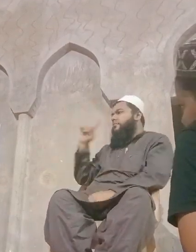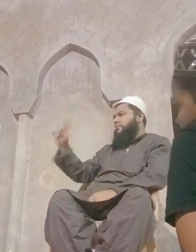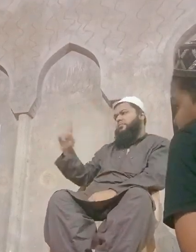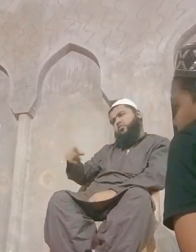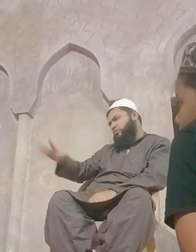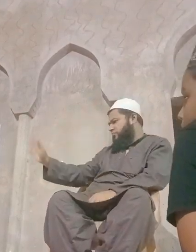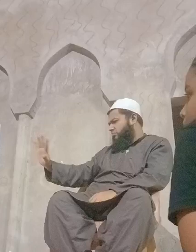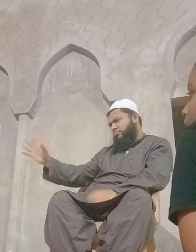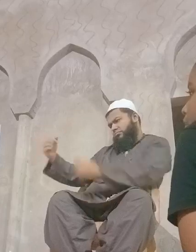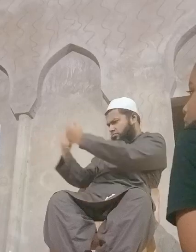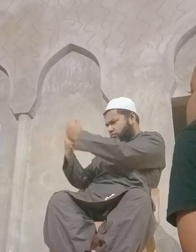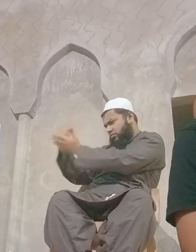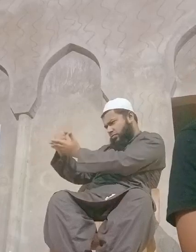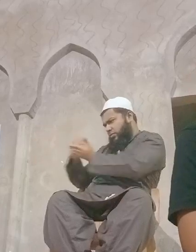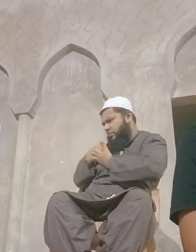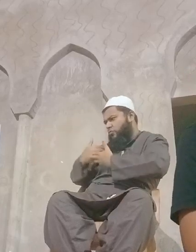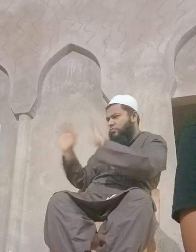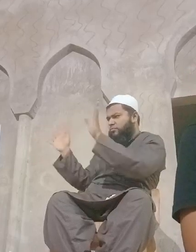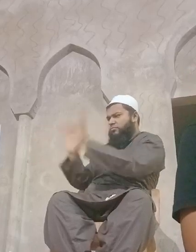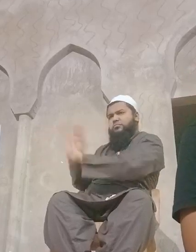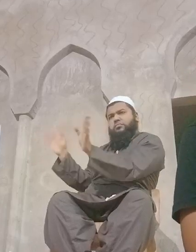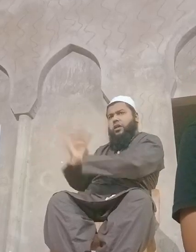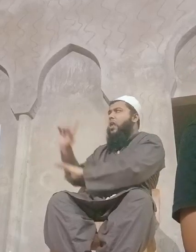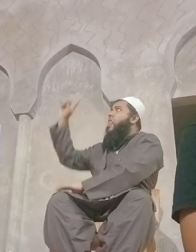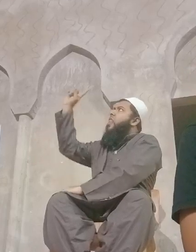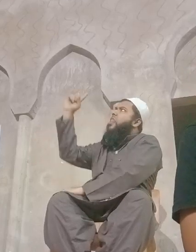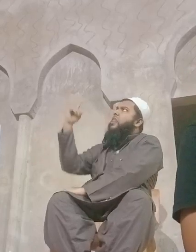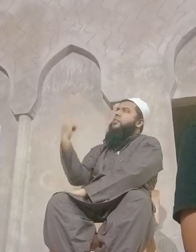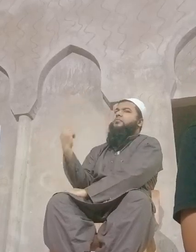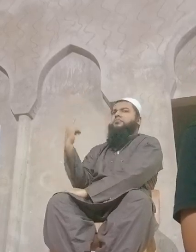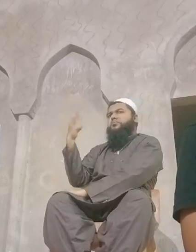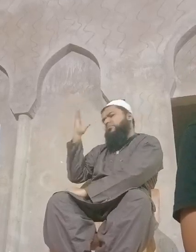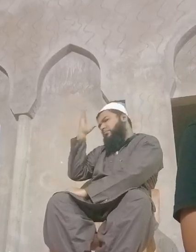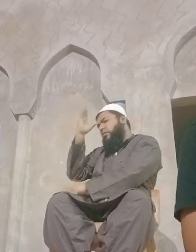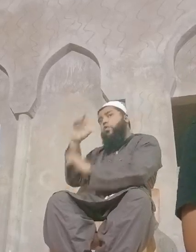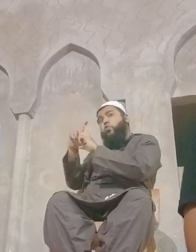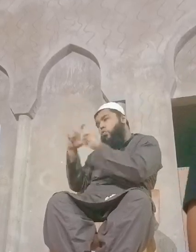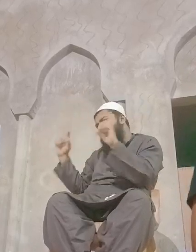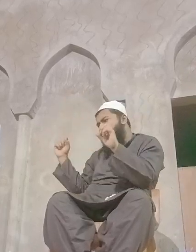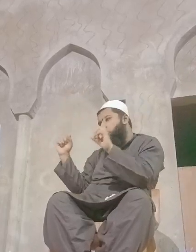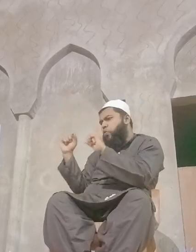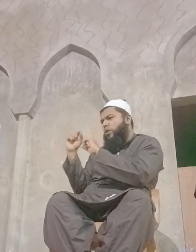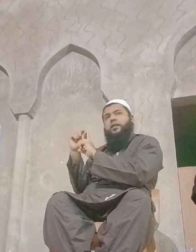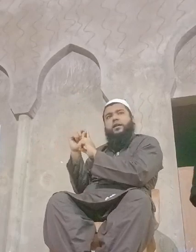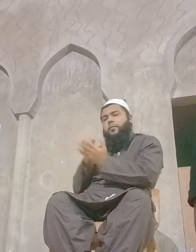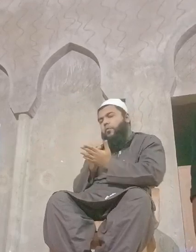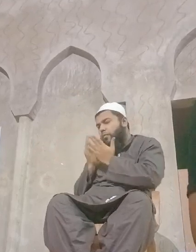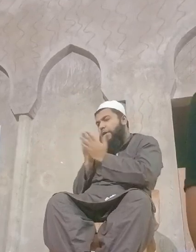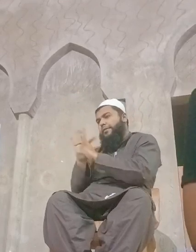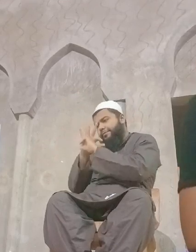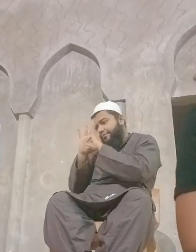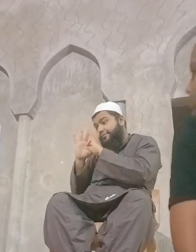আল্লাহ নি'মাল ওয়াকিল নি'মাল মাওলা ওয়া নি'মান নাসীর, আমার আল্লাহ আমার